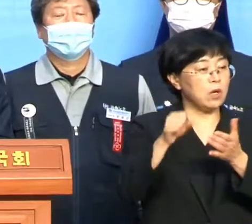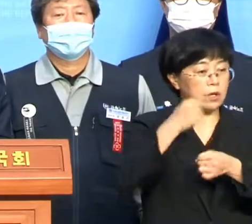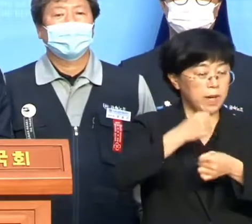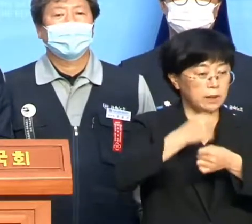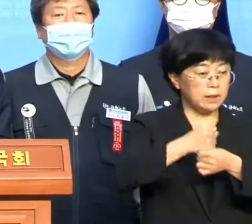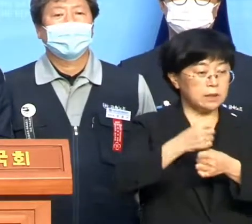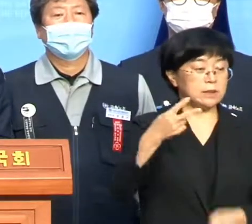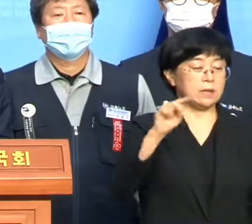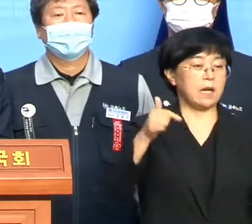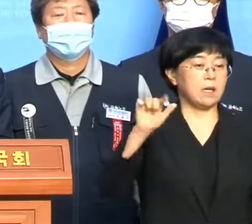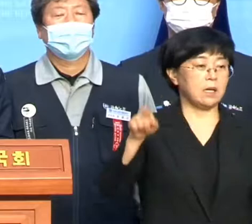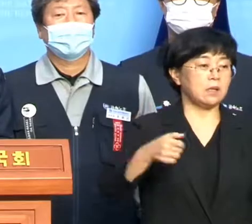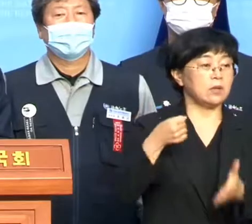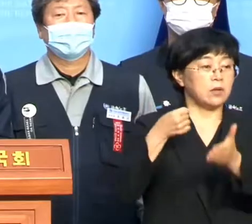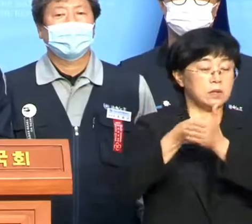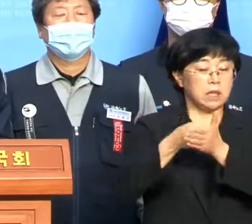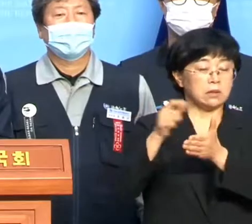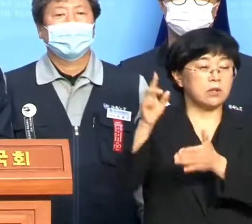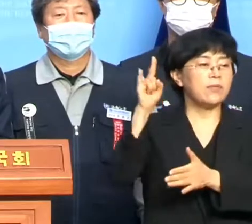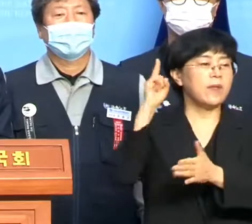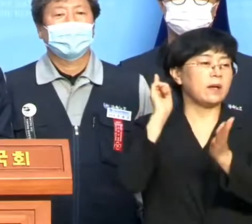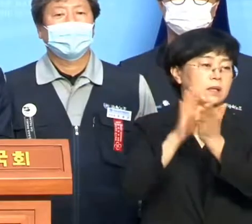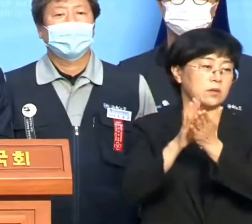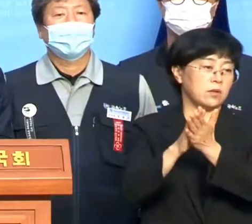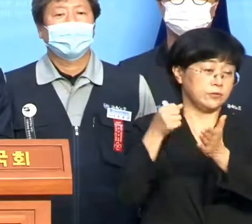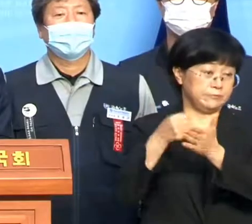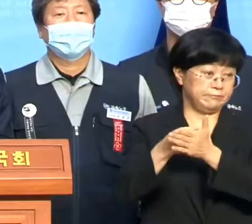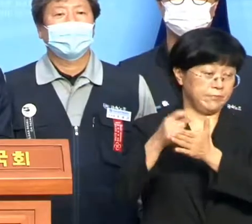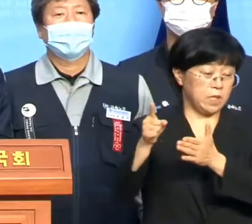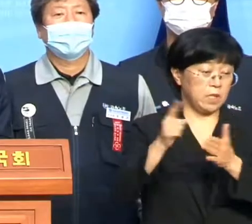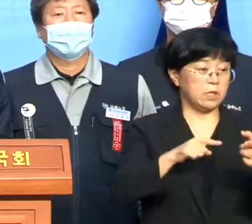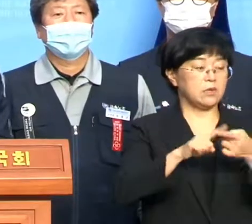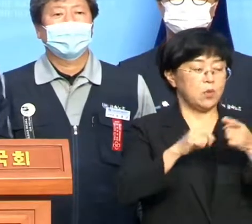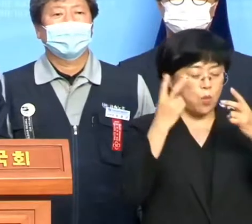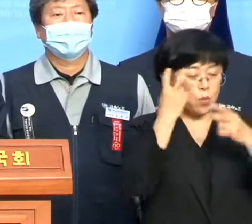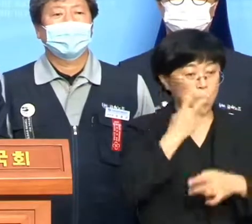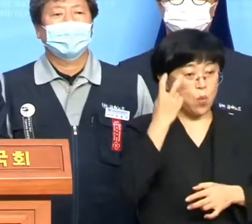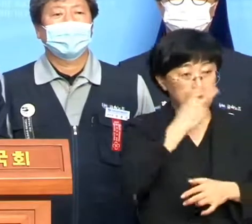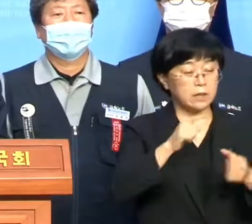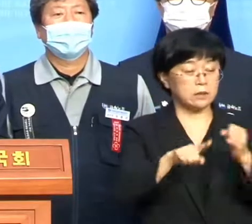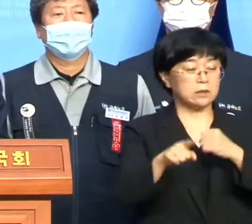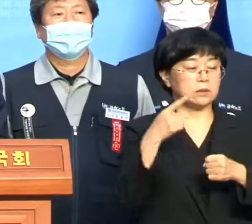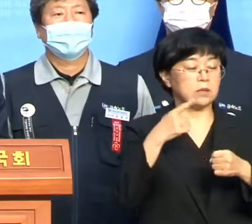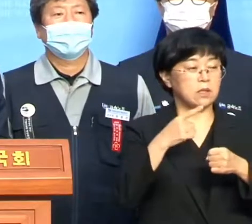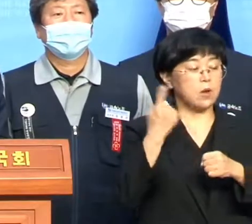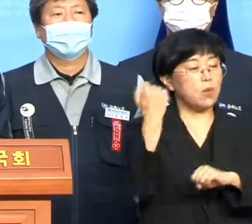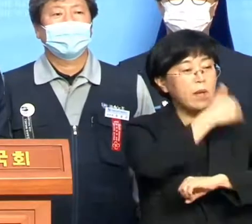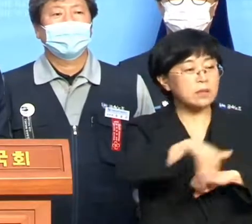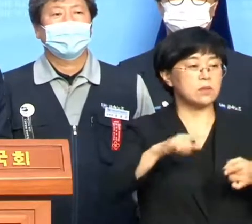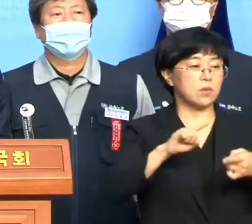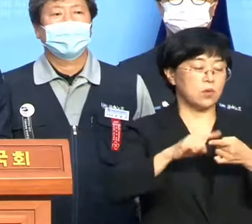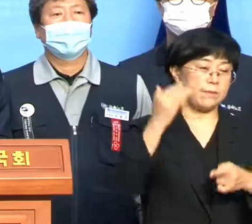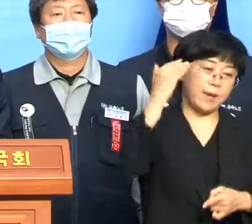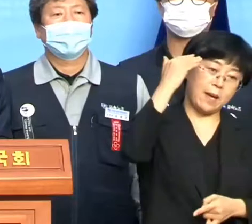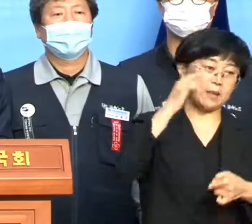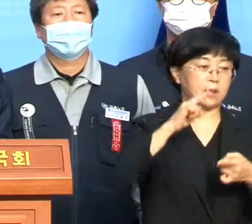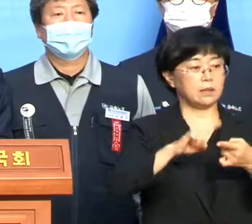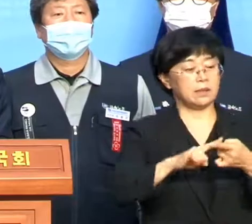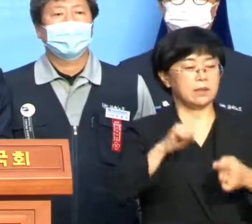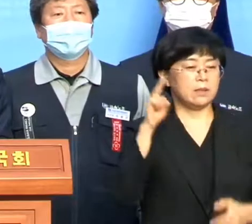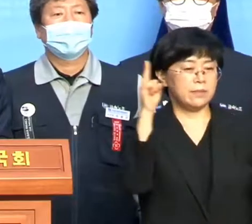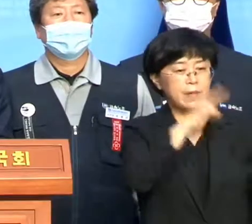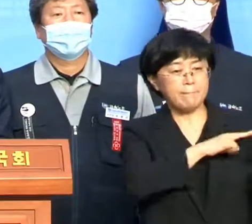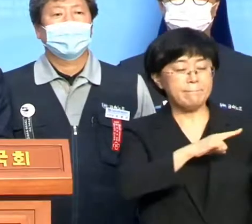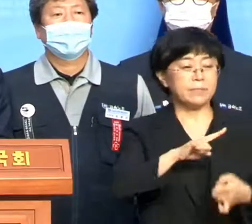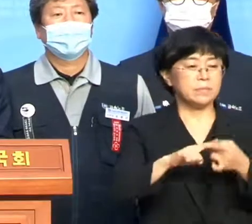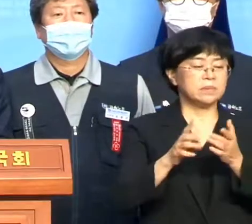일방적으로 결정한 히 공정거래위원회에 현장조사를 의도적으로 방해하는 행위 하나같이 악질적인